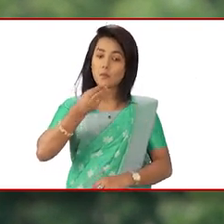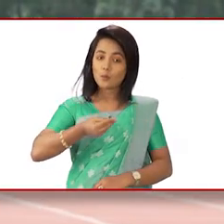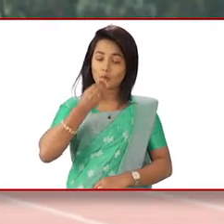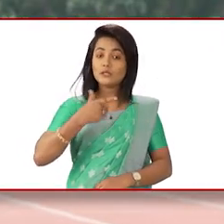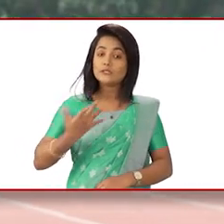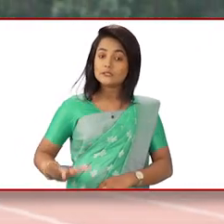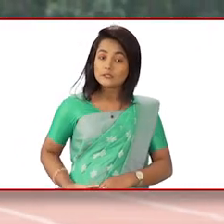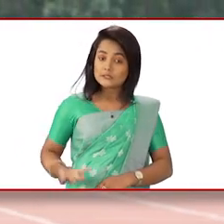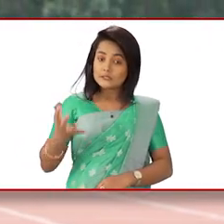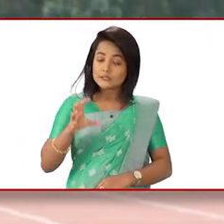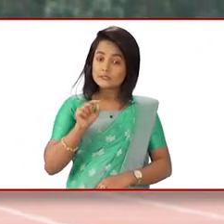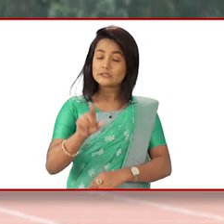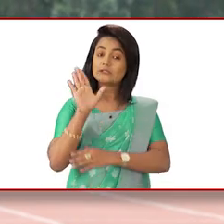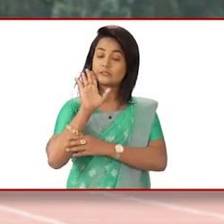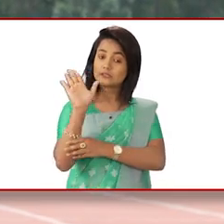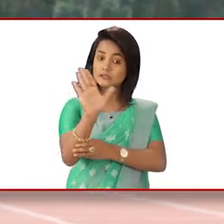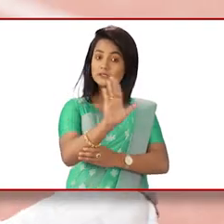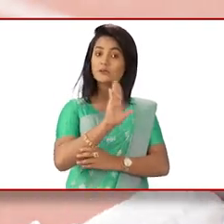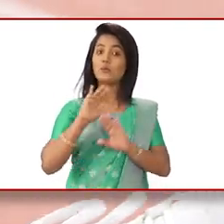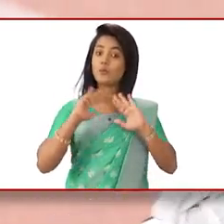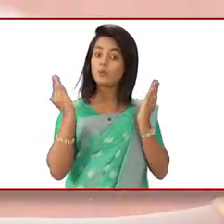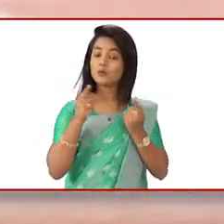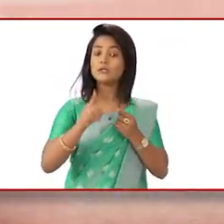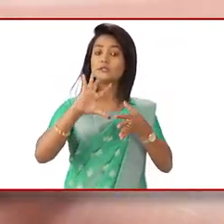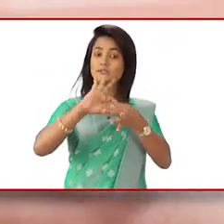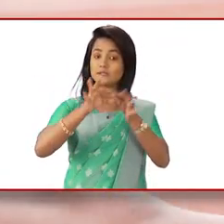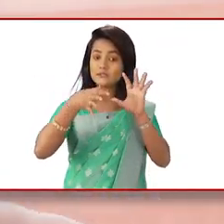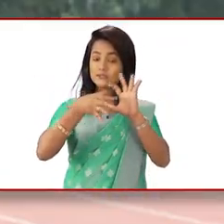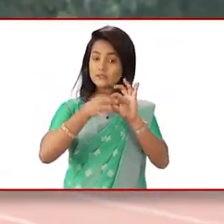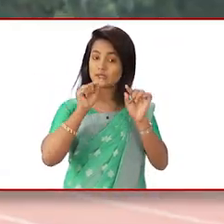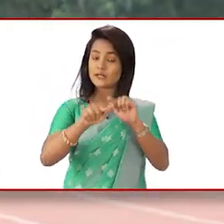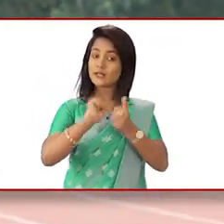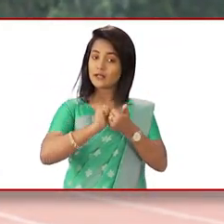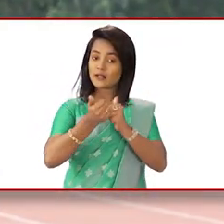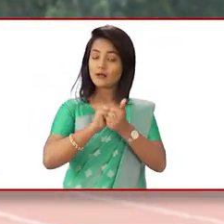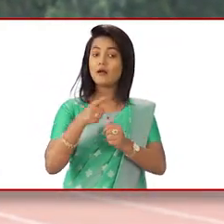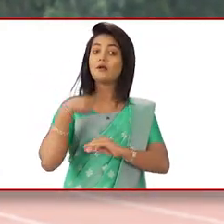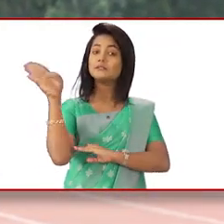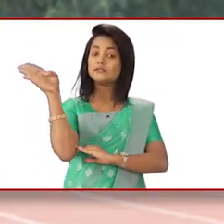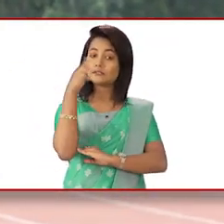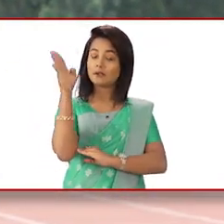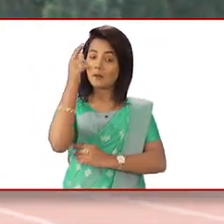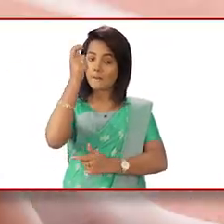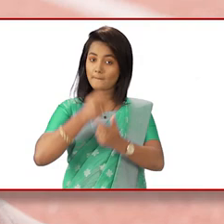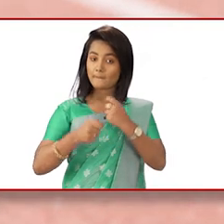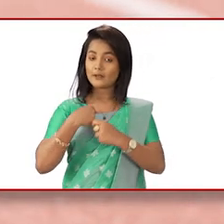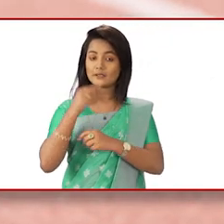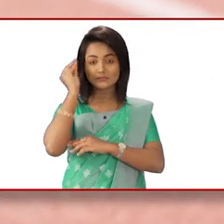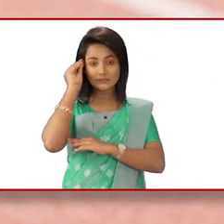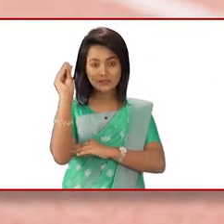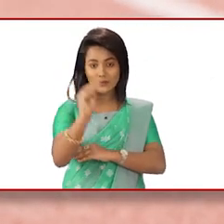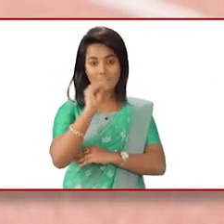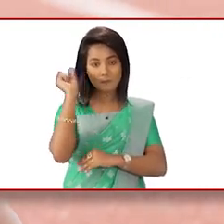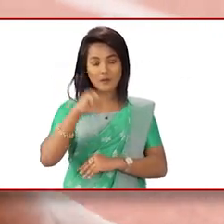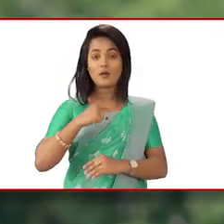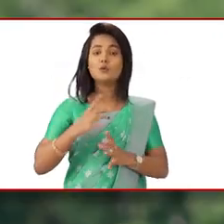পারি, দেশকে রিপ্রেজেন্ট করা এবং অলিম্পিকে দেশের পতাকাটি বিশ্বের দরবারে আমি তুলে ধরতে পেরেছি, এটাই সব থেকে